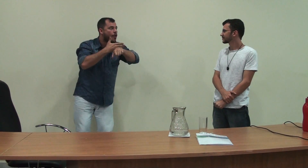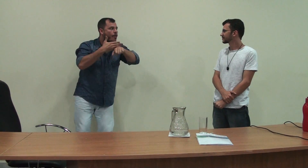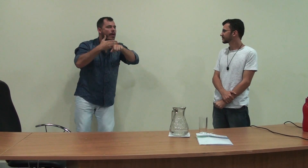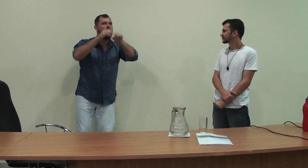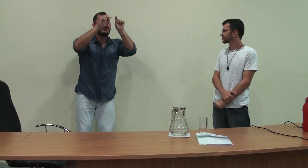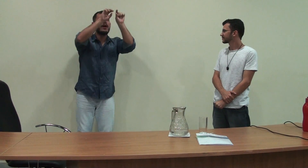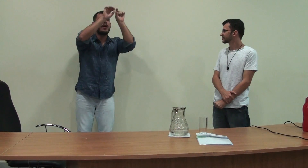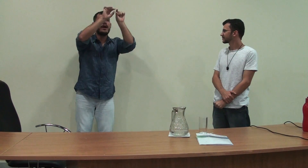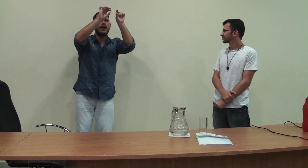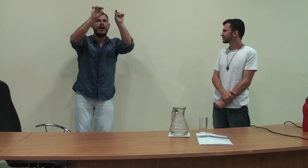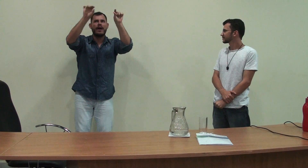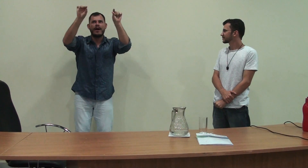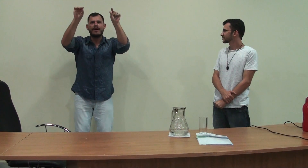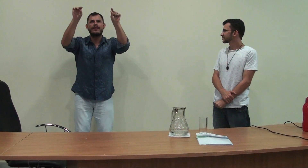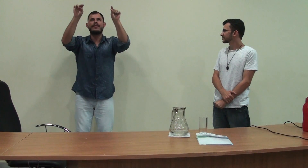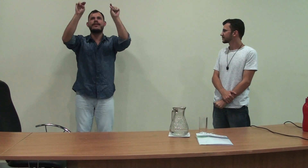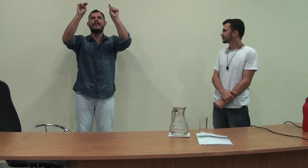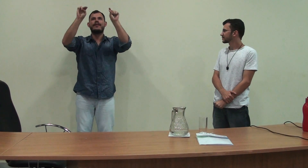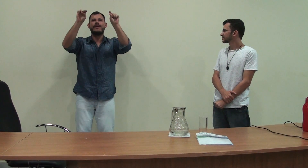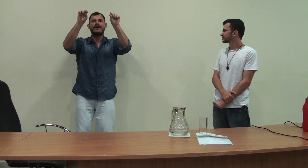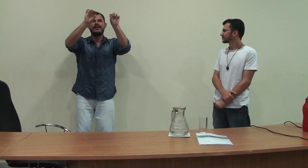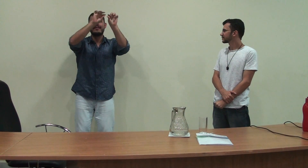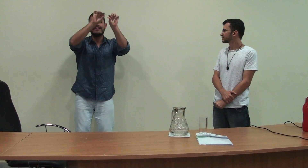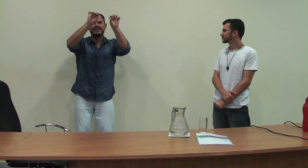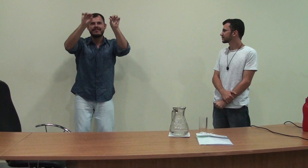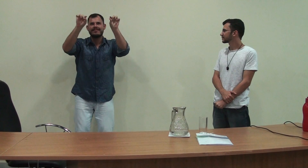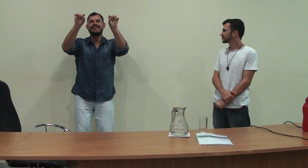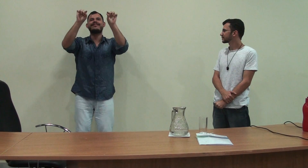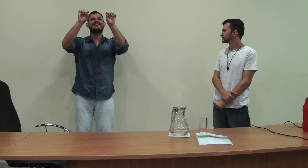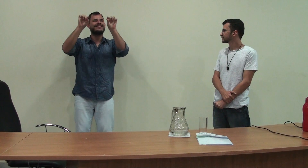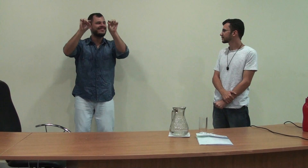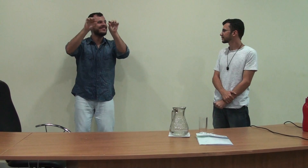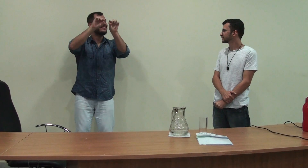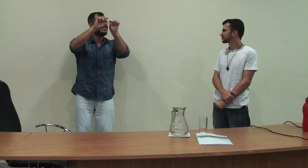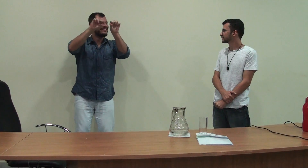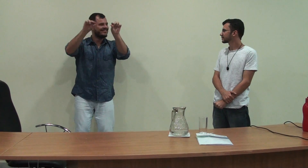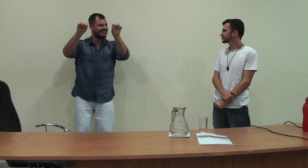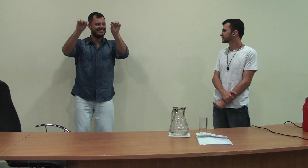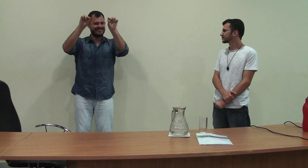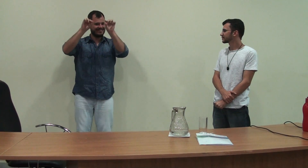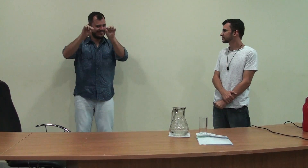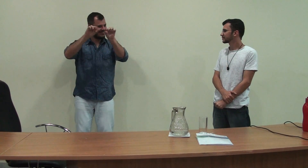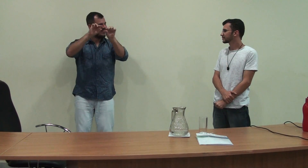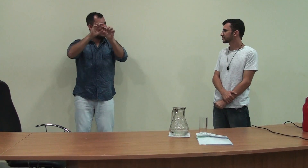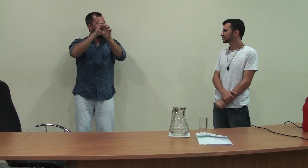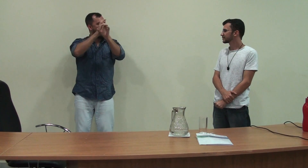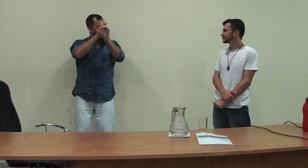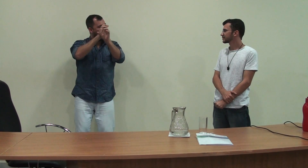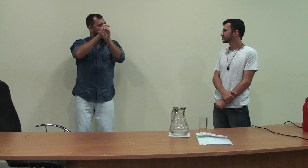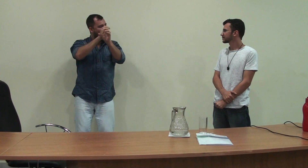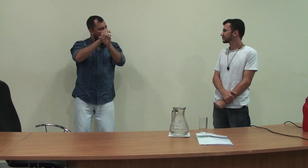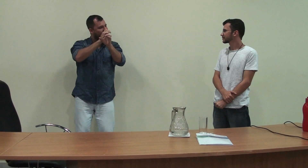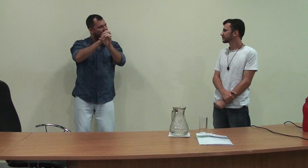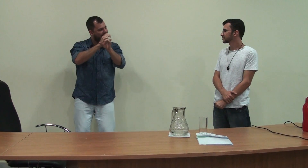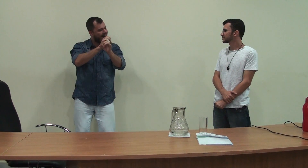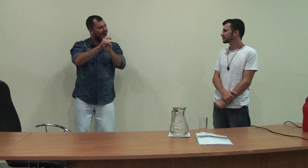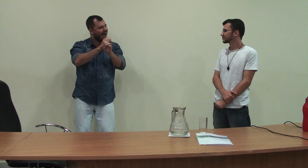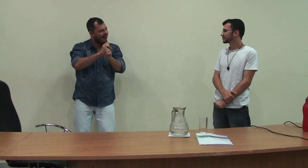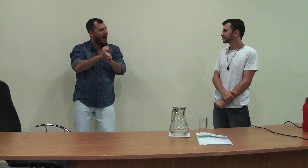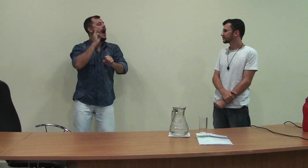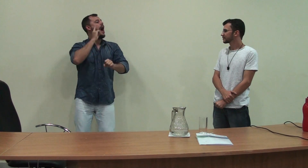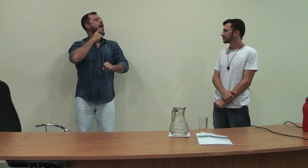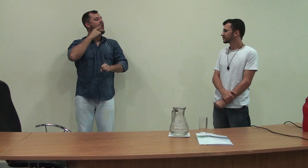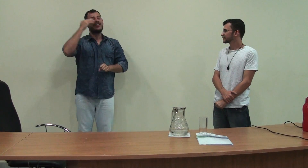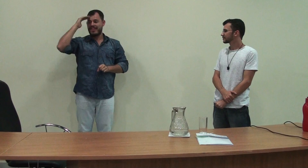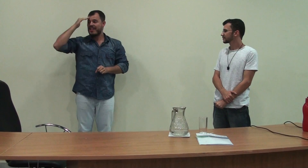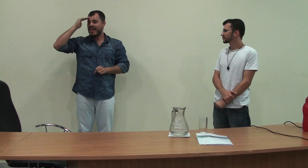vezes falava com esse professor, e esse professor ia fazendo cálculo por cálculo novamente,